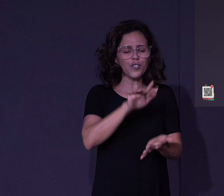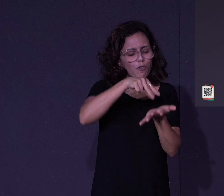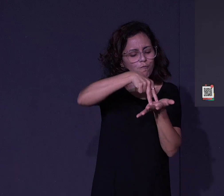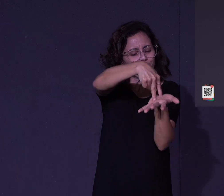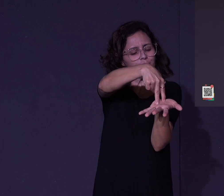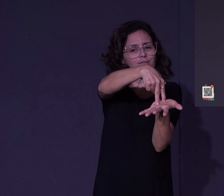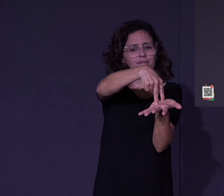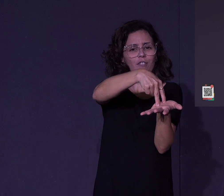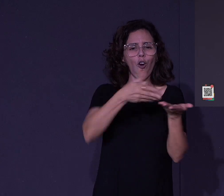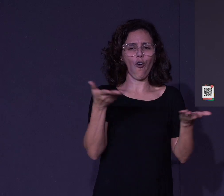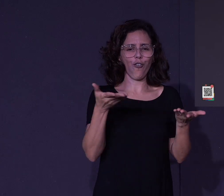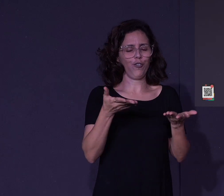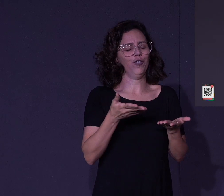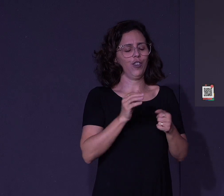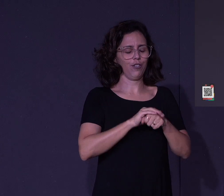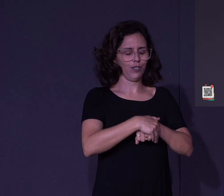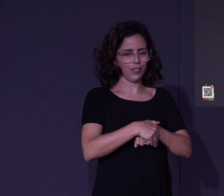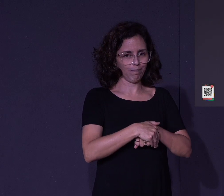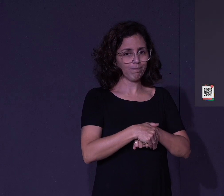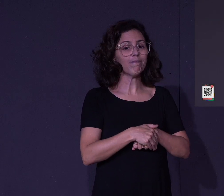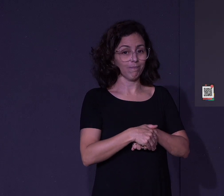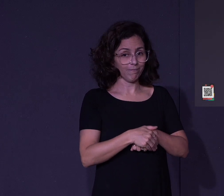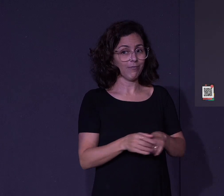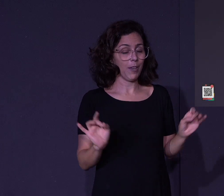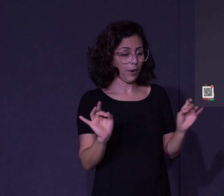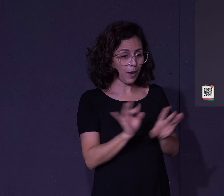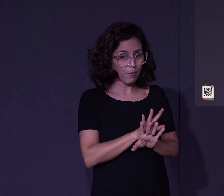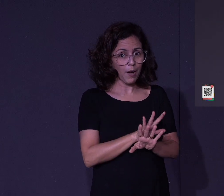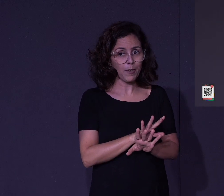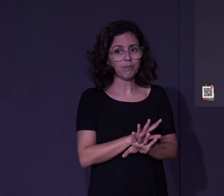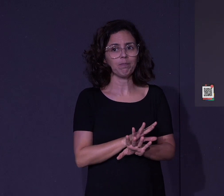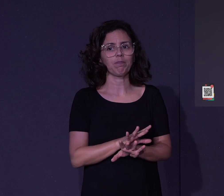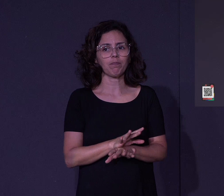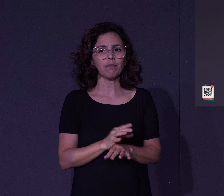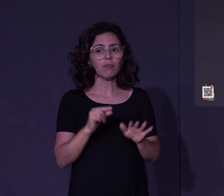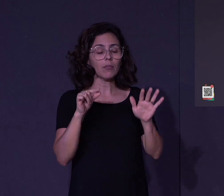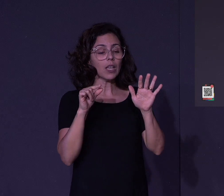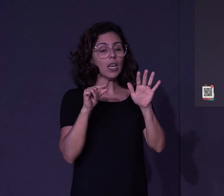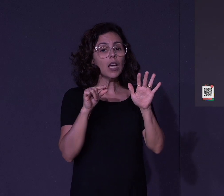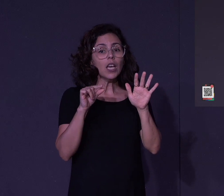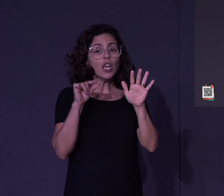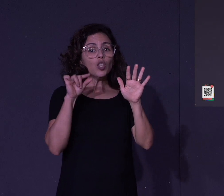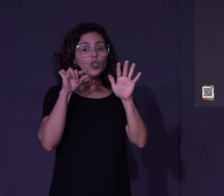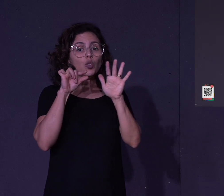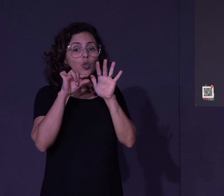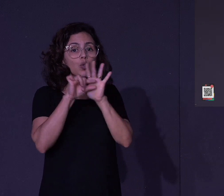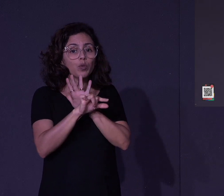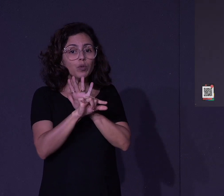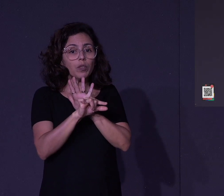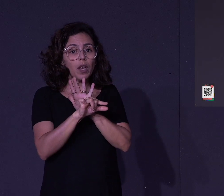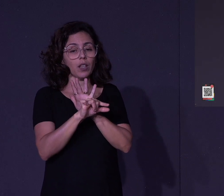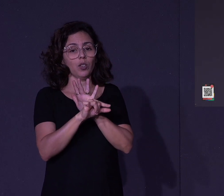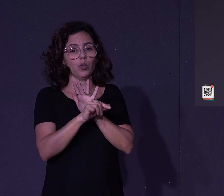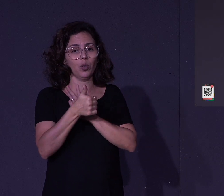noite. E para encerrar, verso 16: todos ficaram cheios de temor e louvaram a